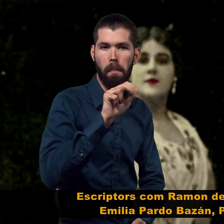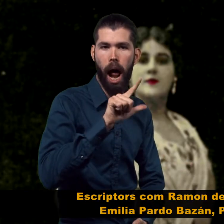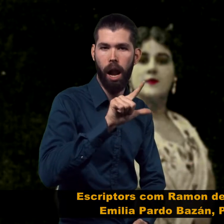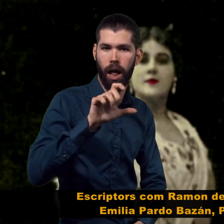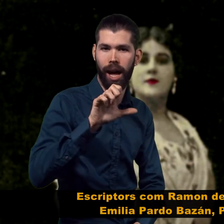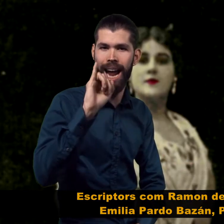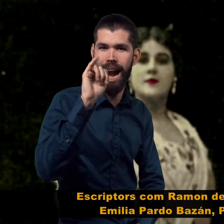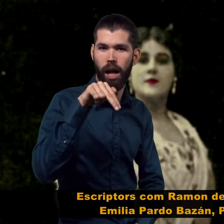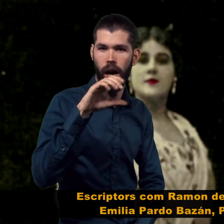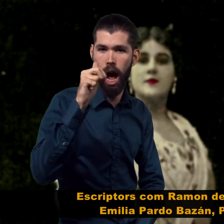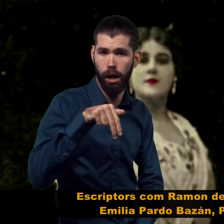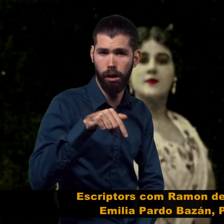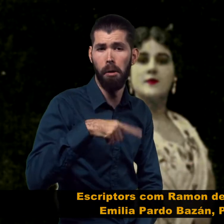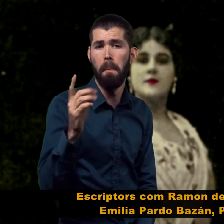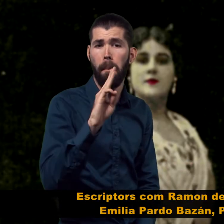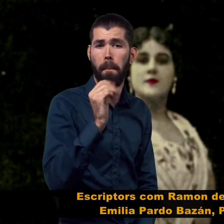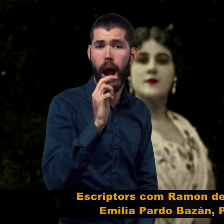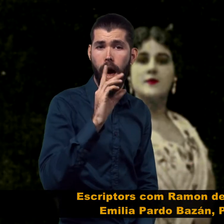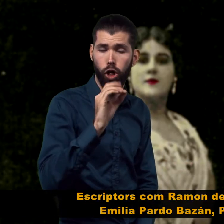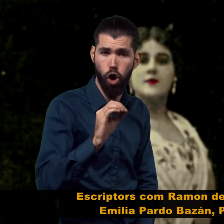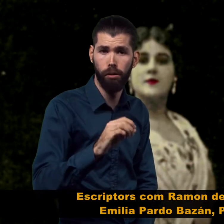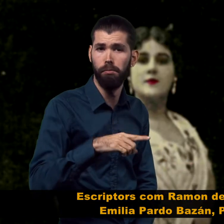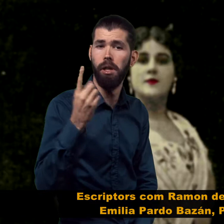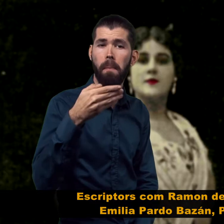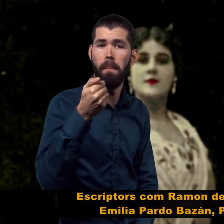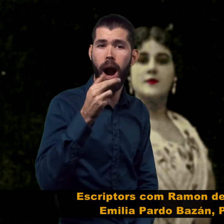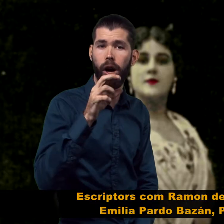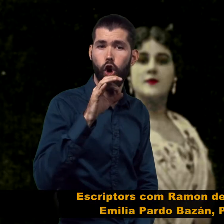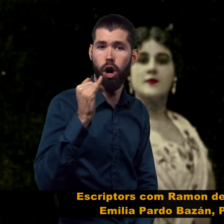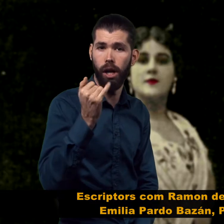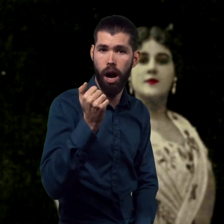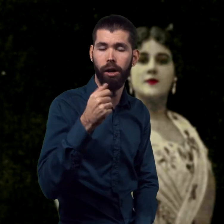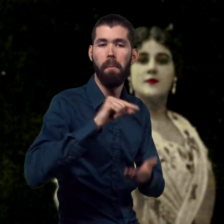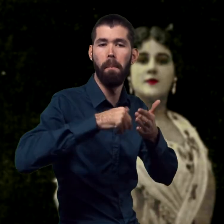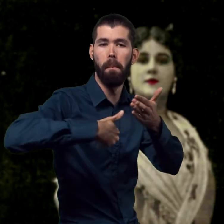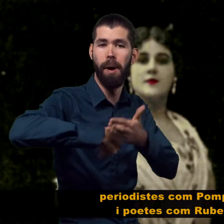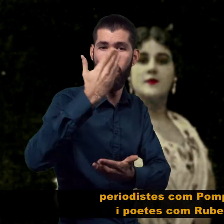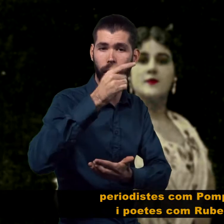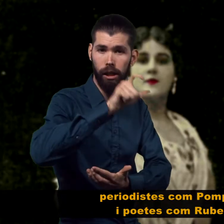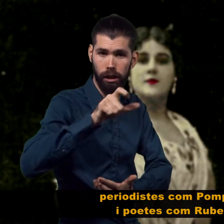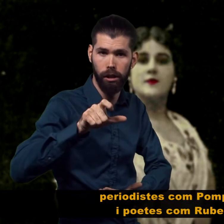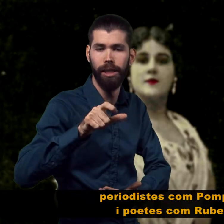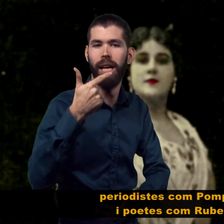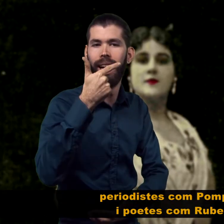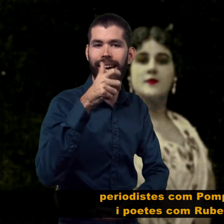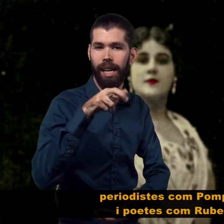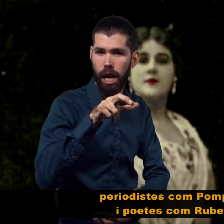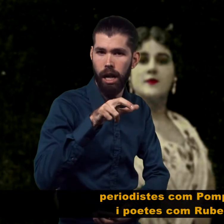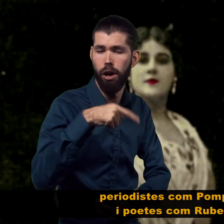Escriptors com Ramón del Valle Inclán, Emilia Pardo Bazán, Pío Baroja, periodistes com Pompeu Gener i poetes com